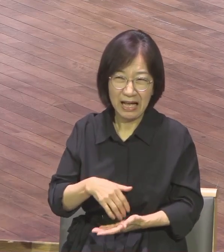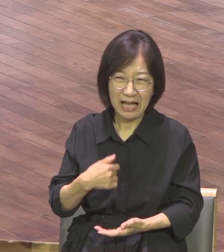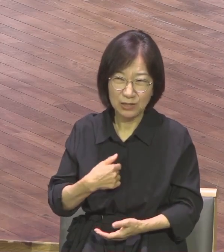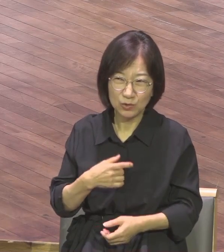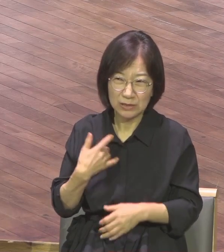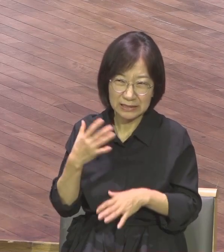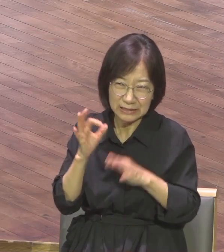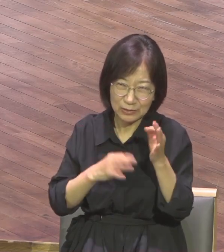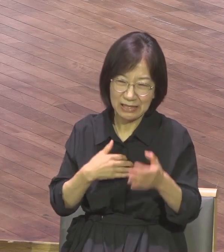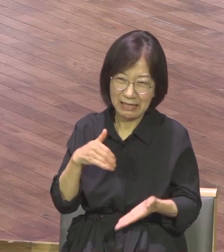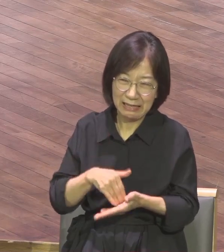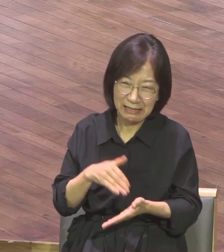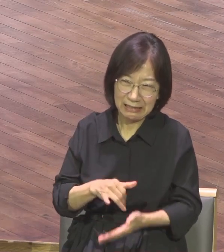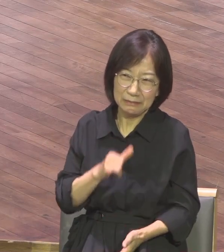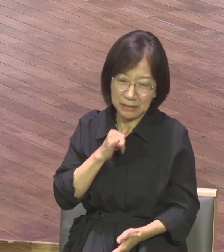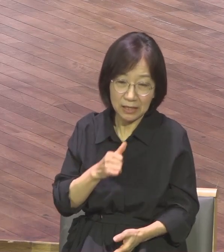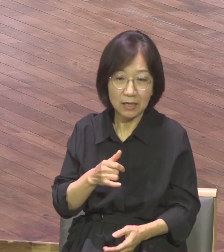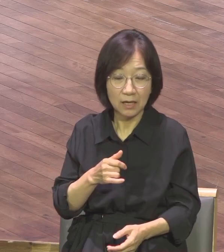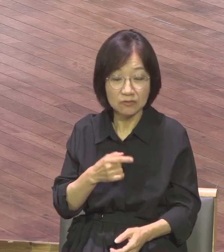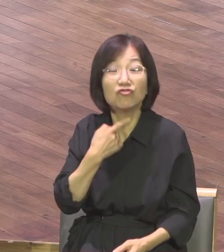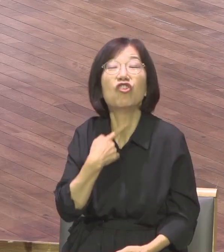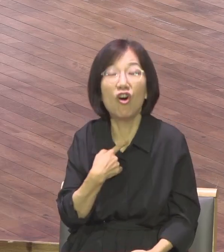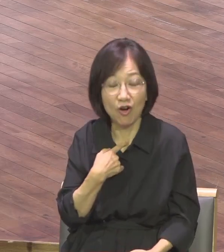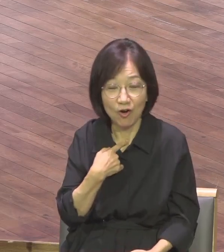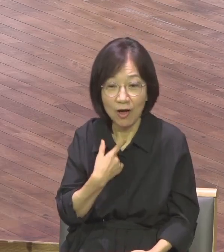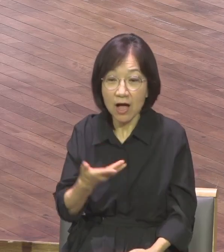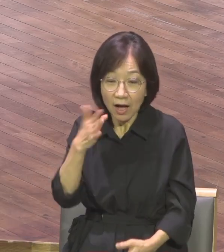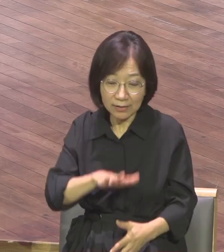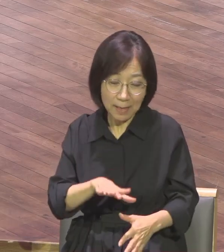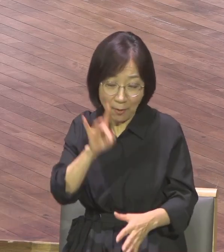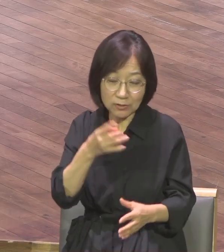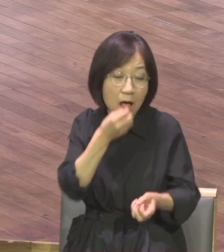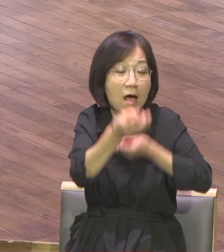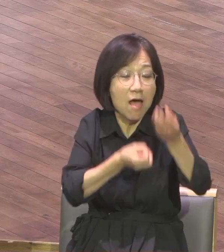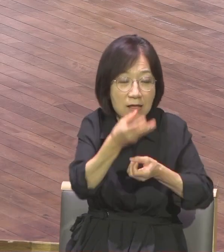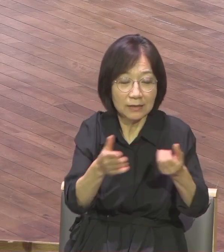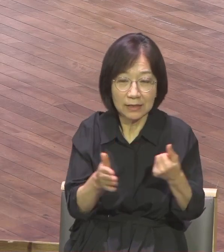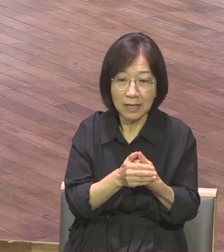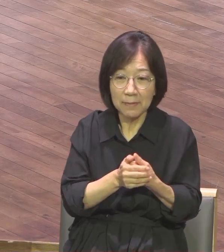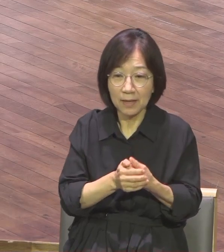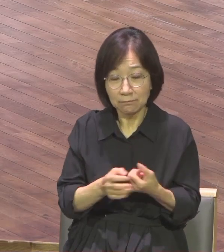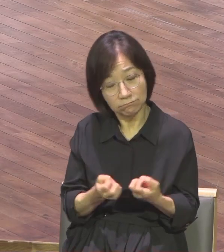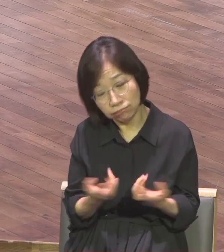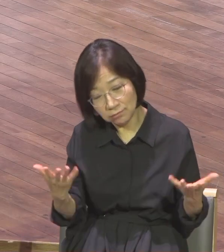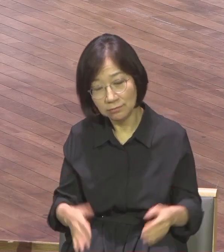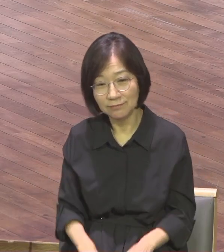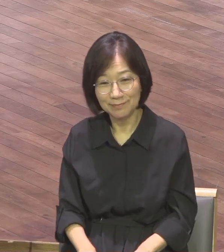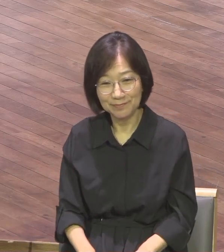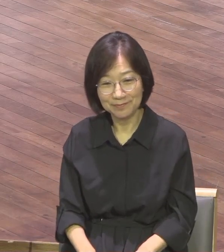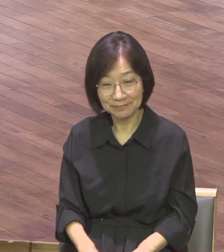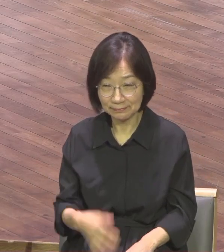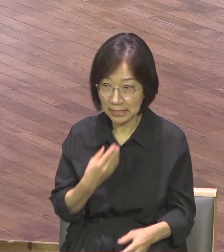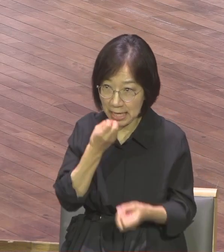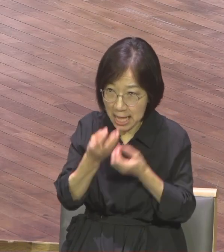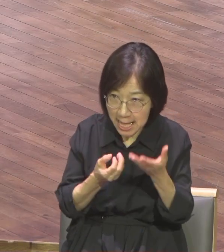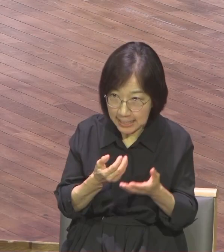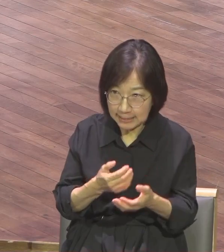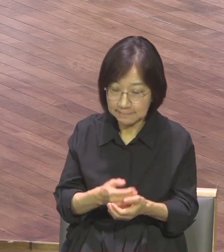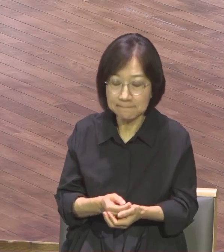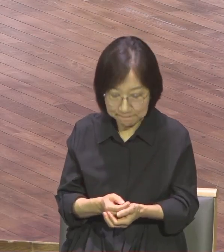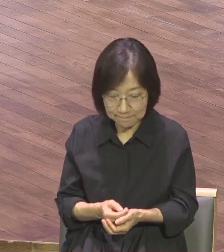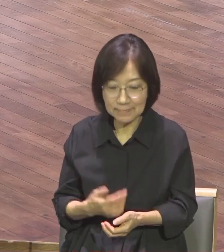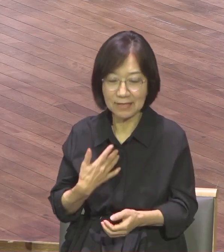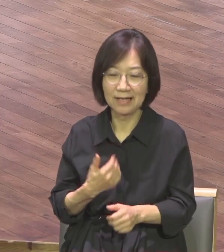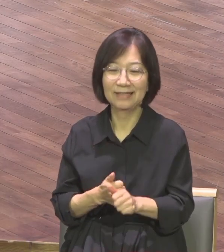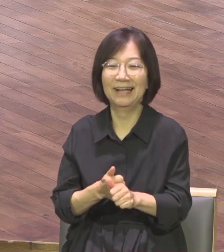해가지고 후회될 때 많아요. 그런데 입으로 문쪽 고백해버립니다. 따라갑니다. 그러놓고 기도도